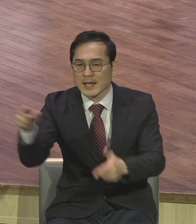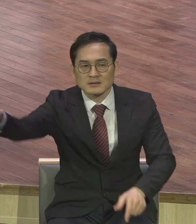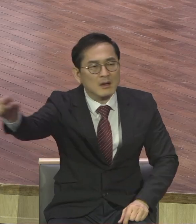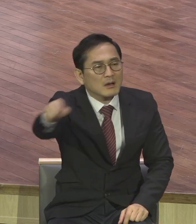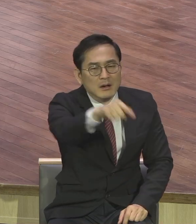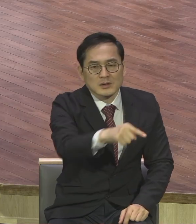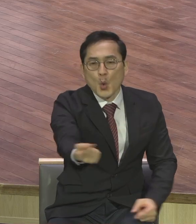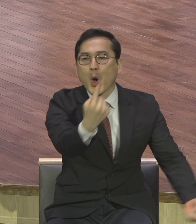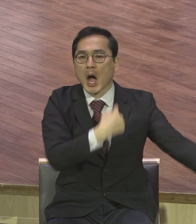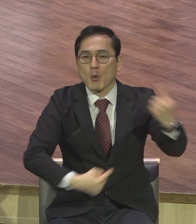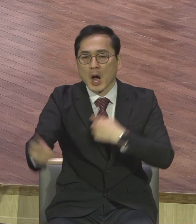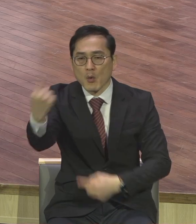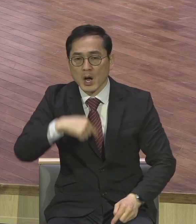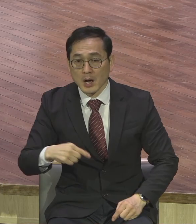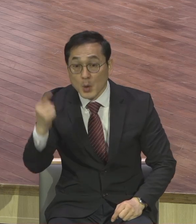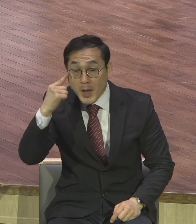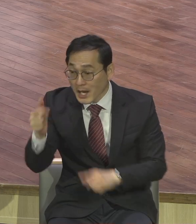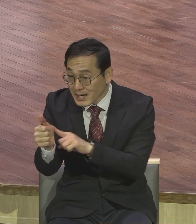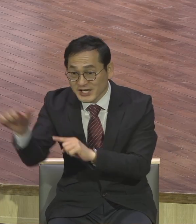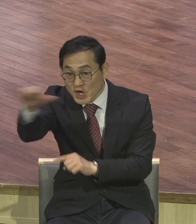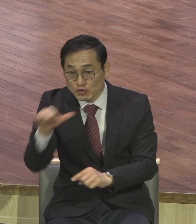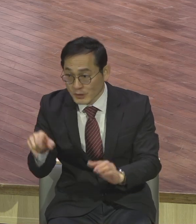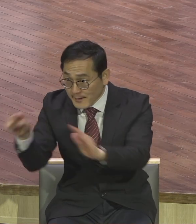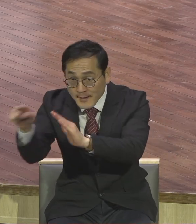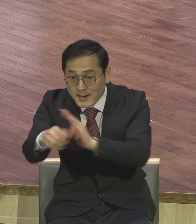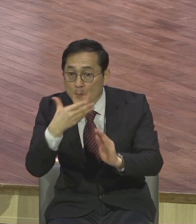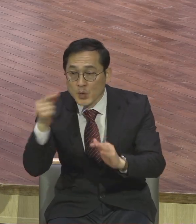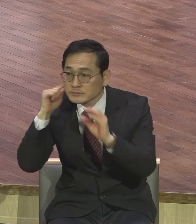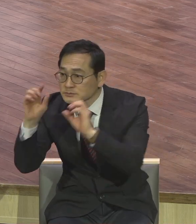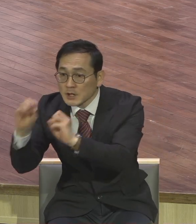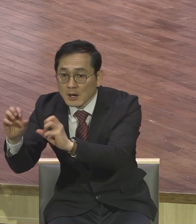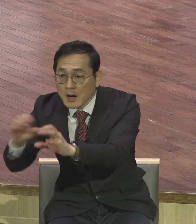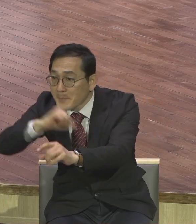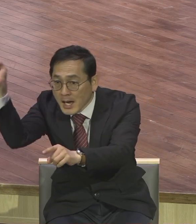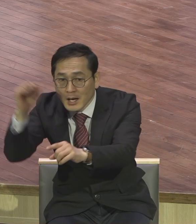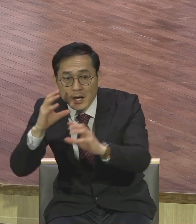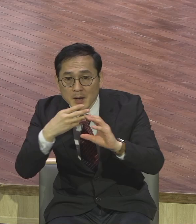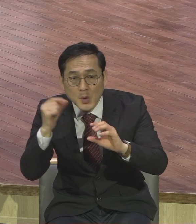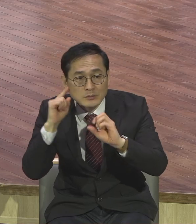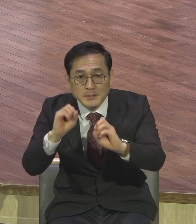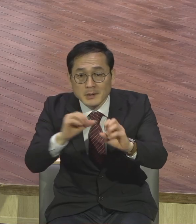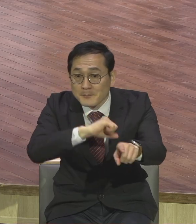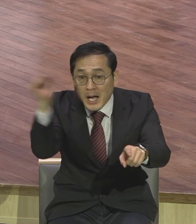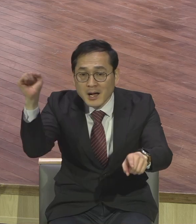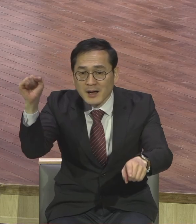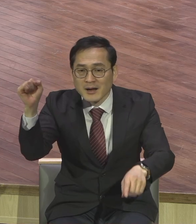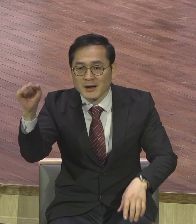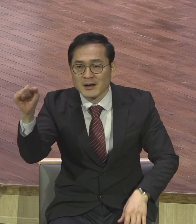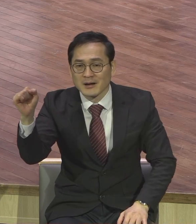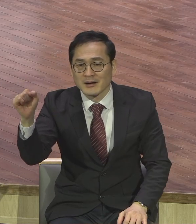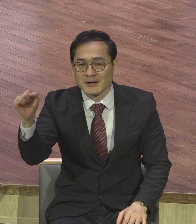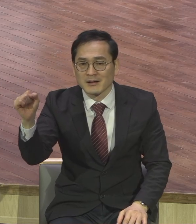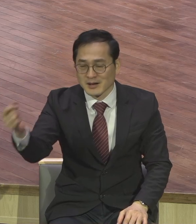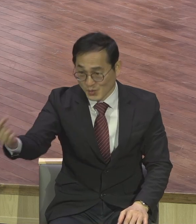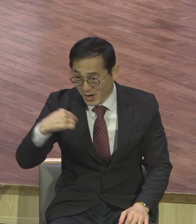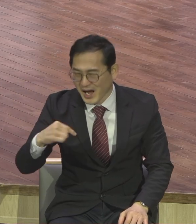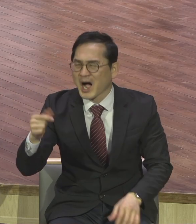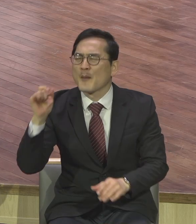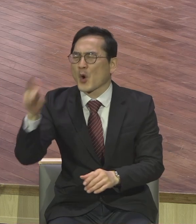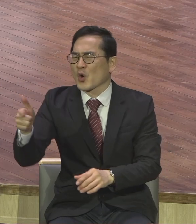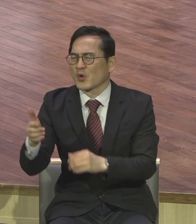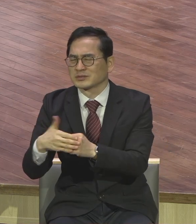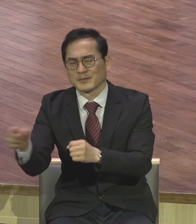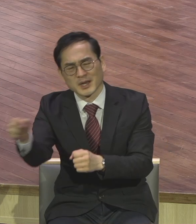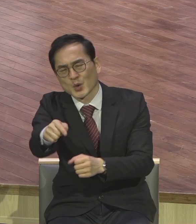저 대구에 그 복음을 증거하고 나면 그 지역에 교회 다 연결시켜주고 계속해서 복음을 증거하니